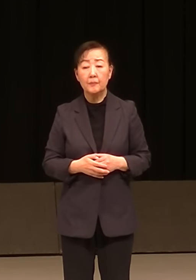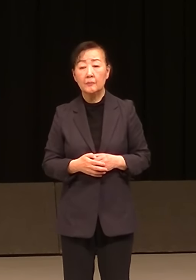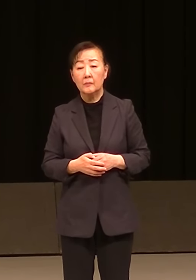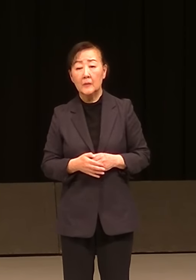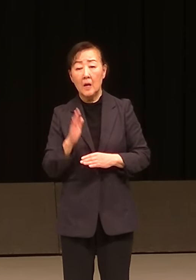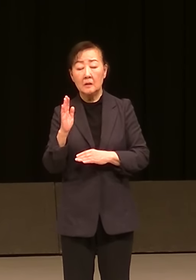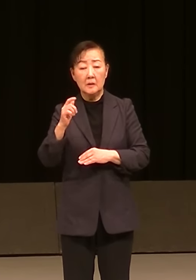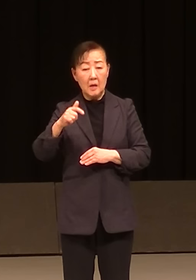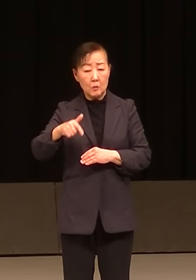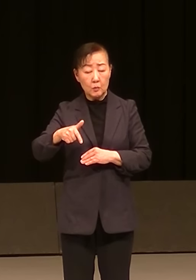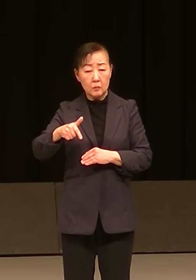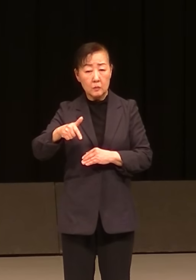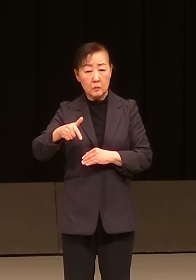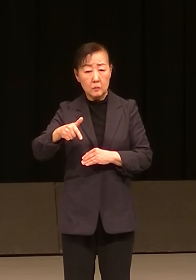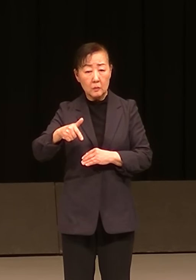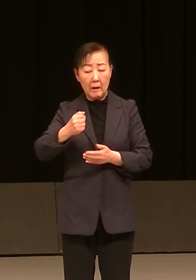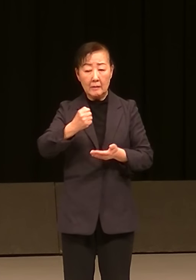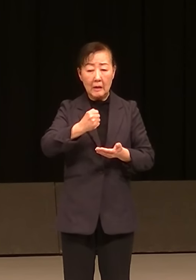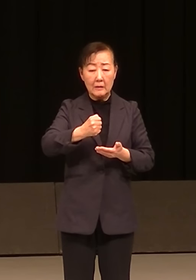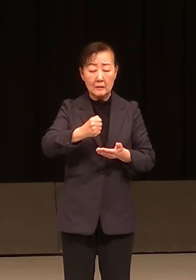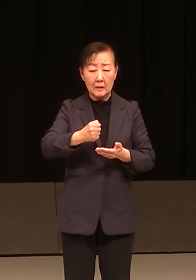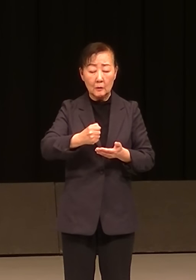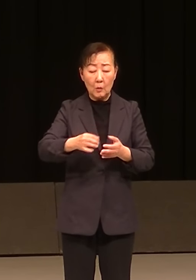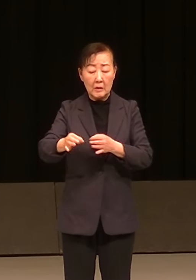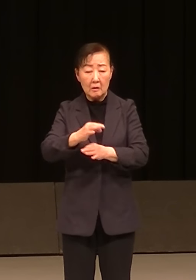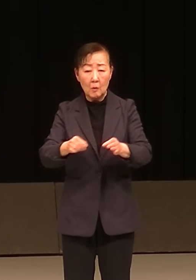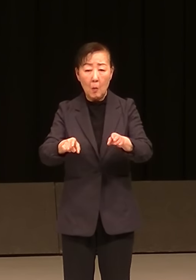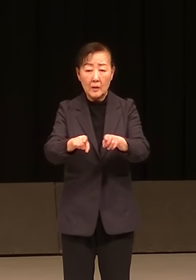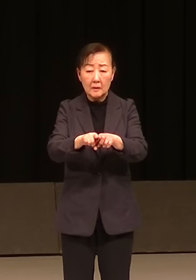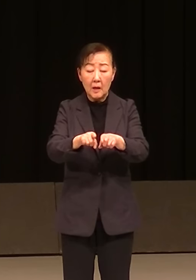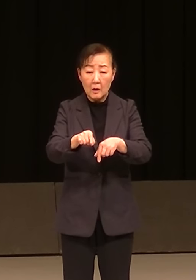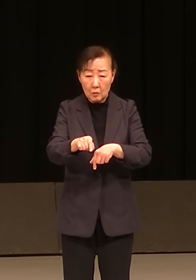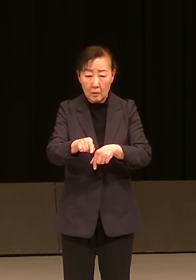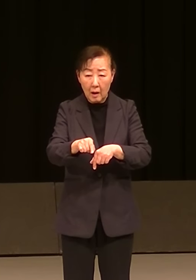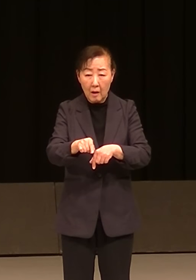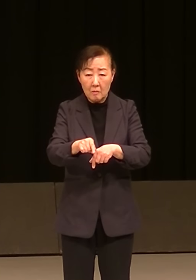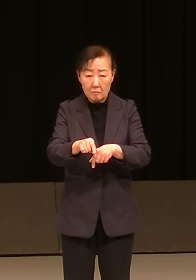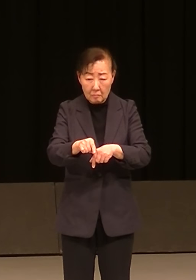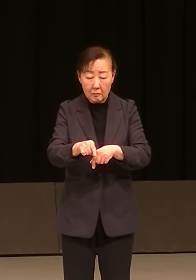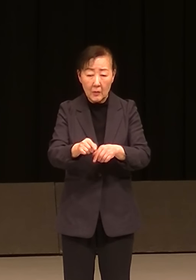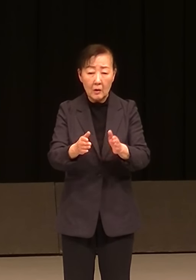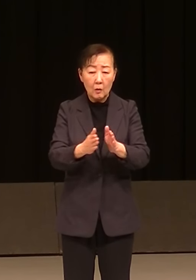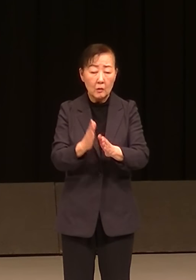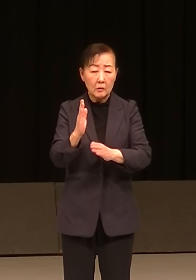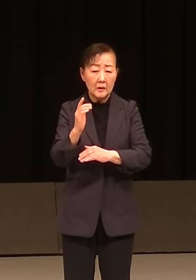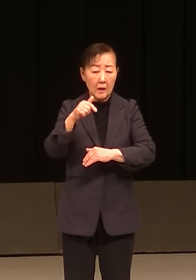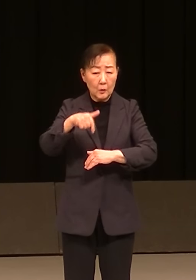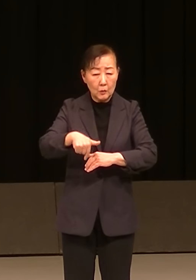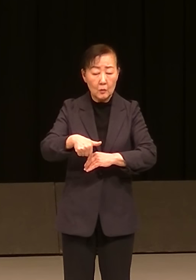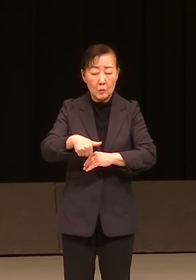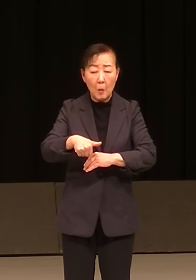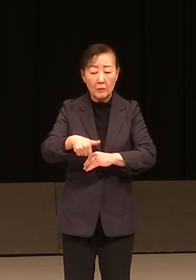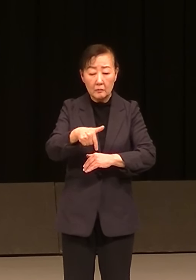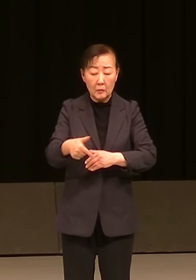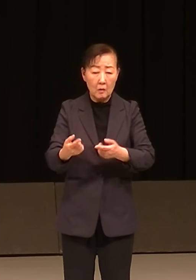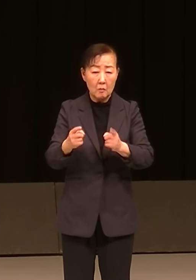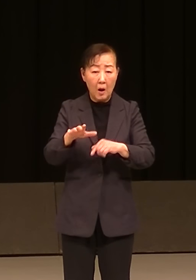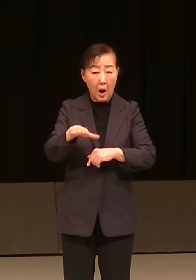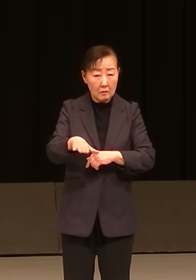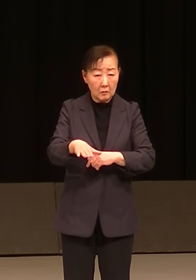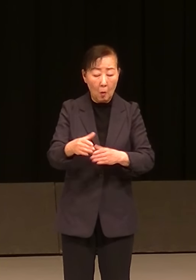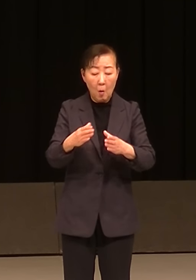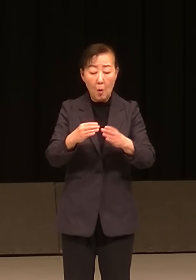と、財政と金融の一体運営、合同政府部門というのができるということになると、もう国家予